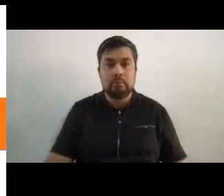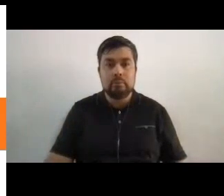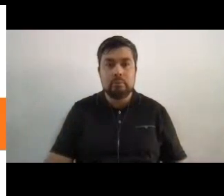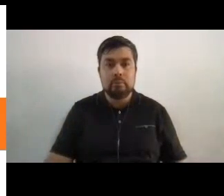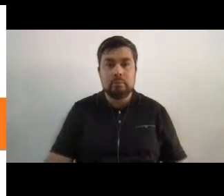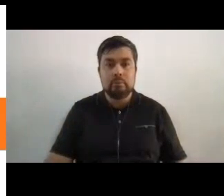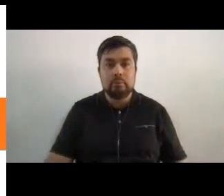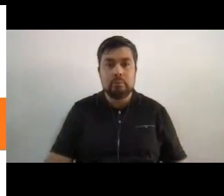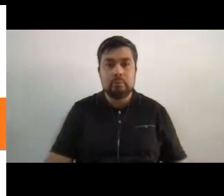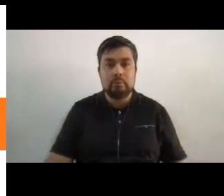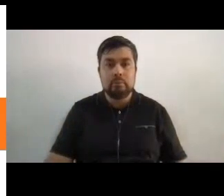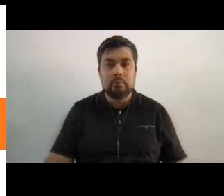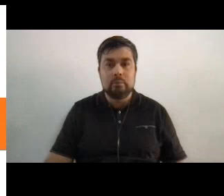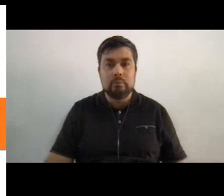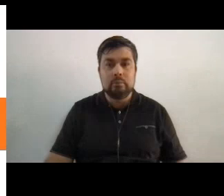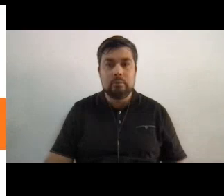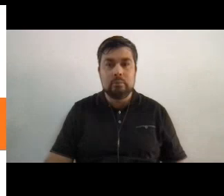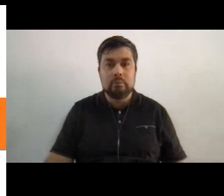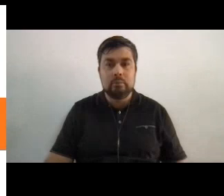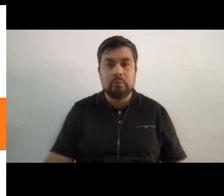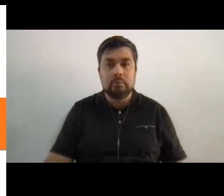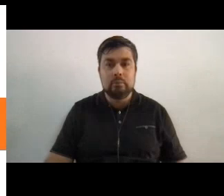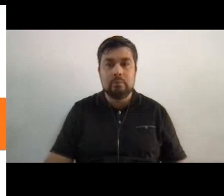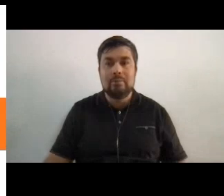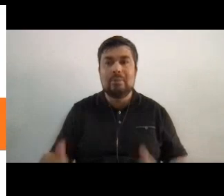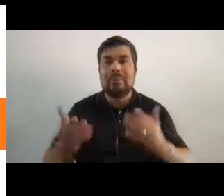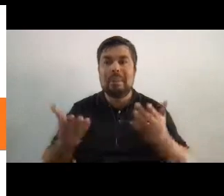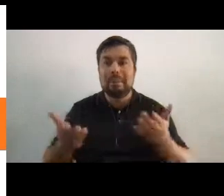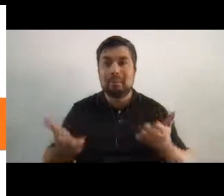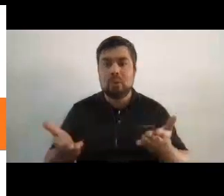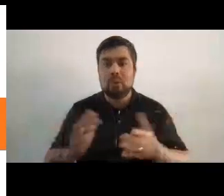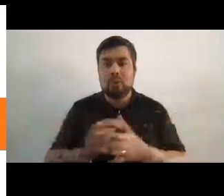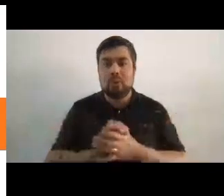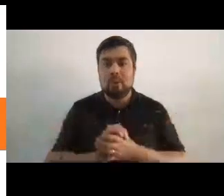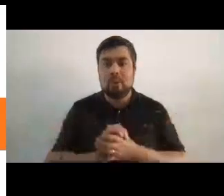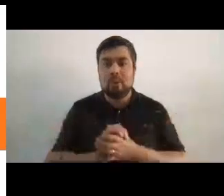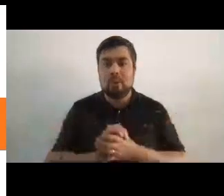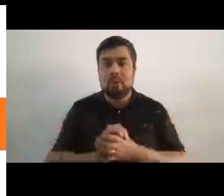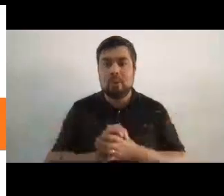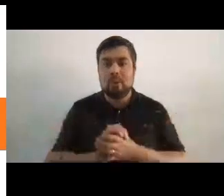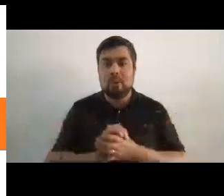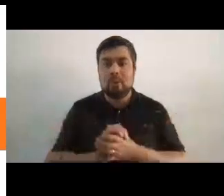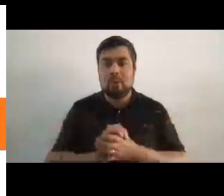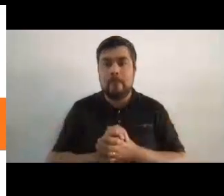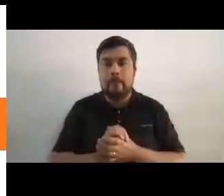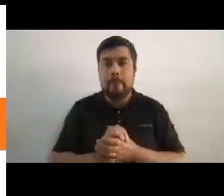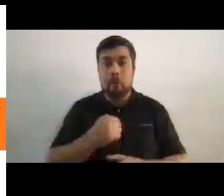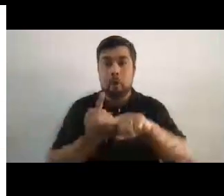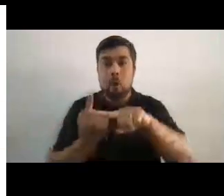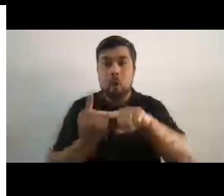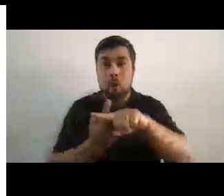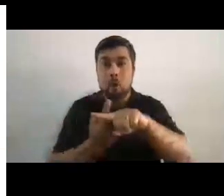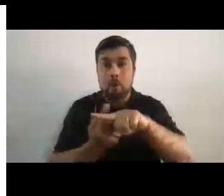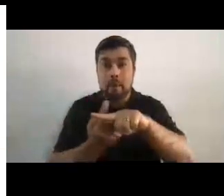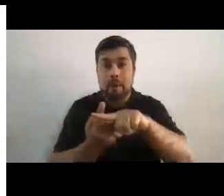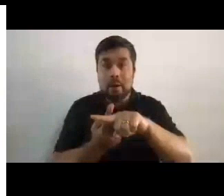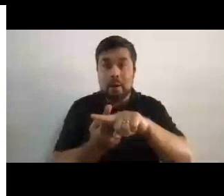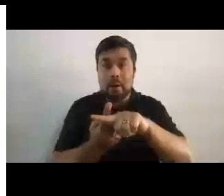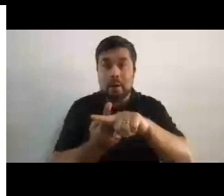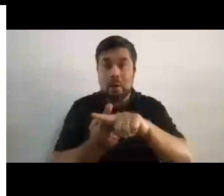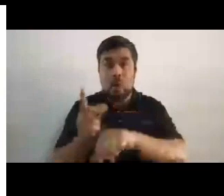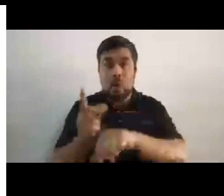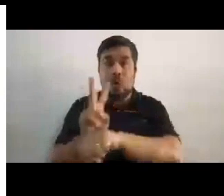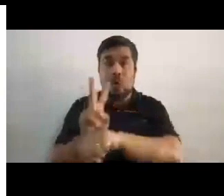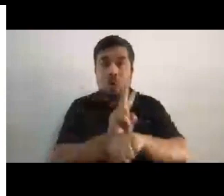Entonces, a medida que fui conversando con los educadores sordos y fuimos reflexionando en